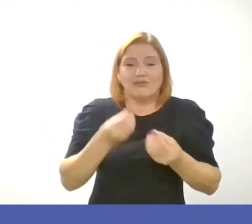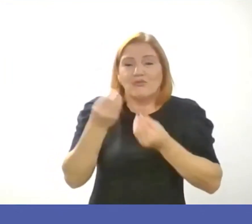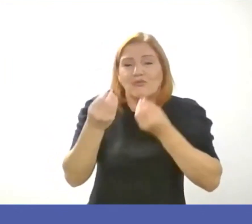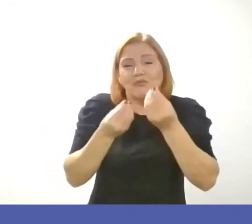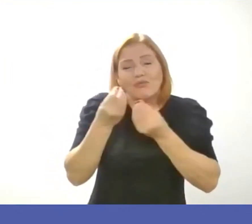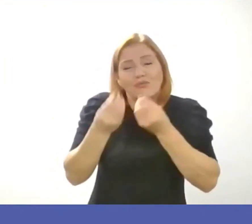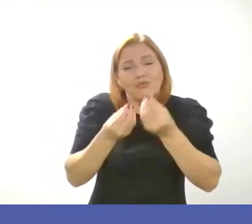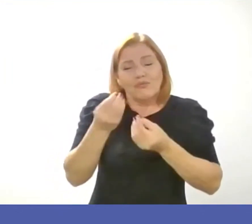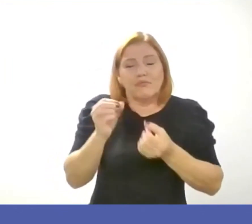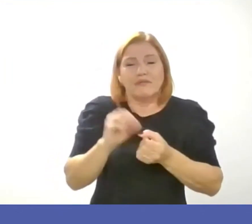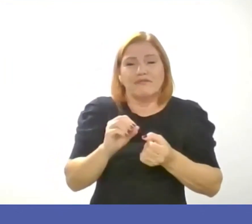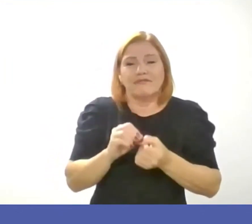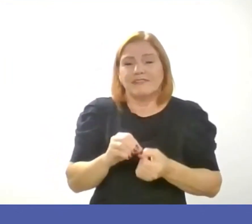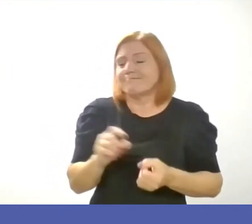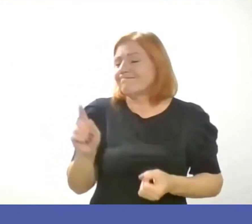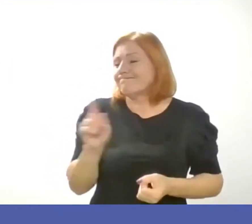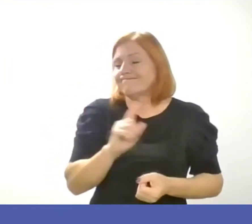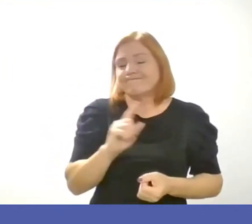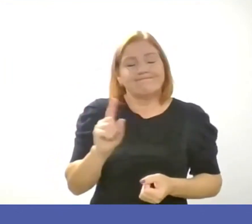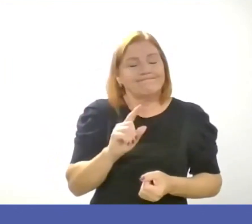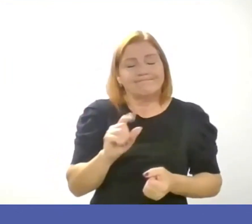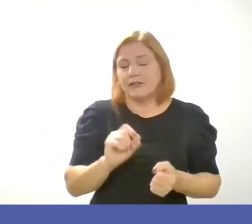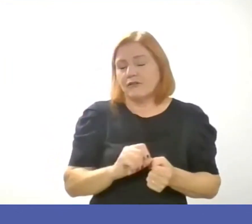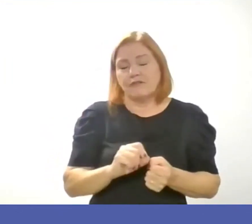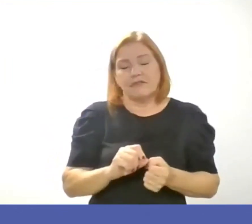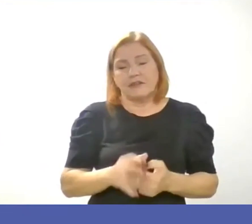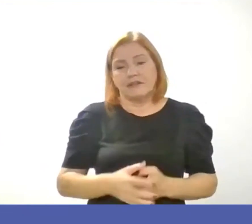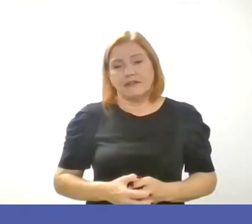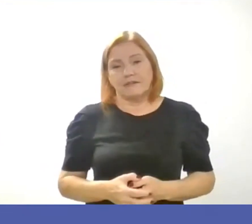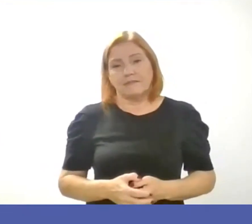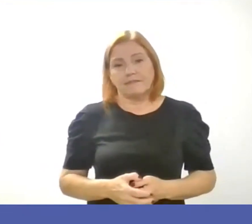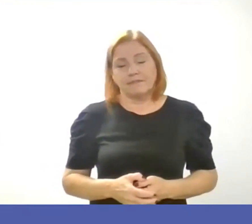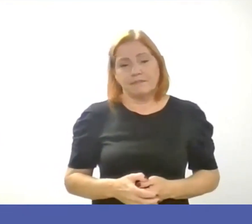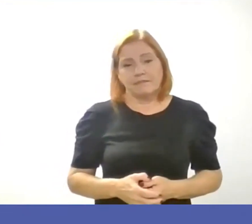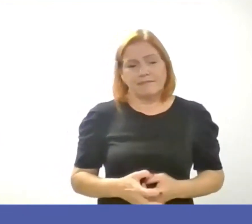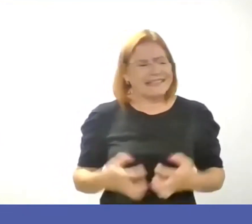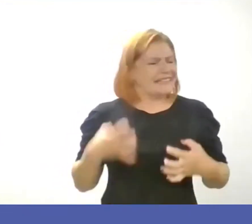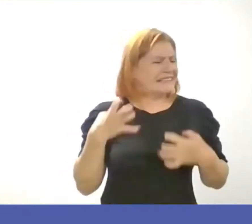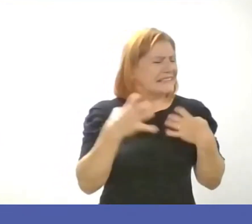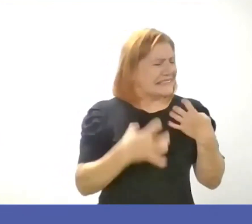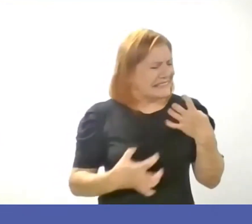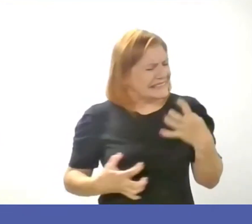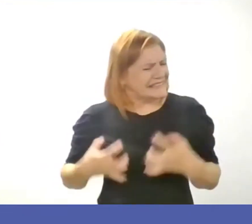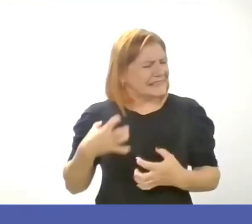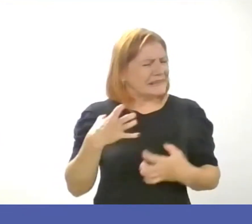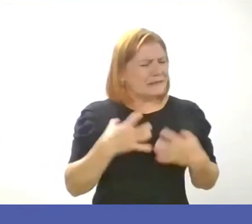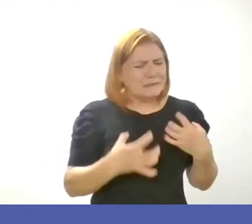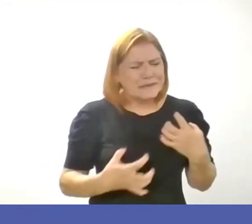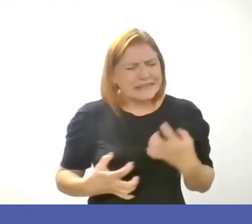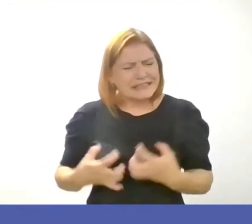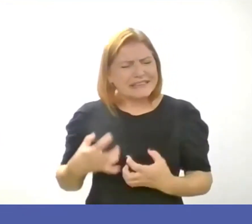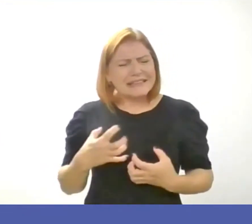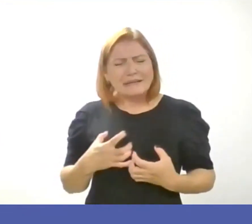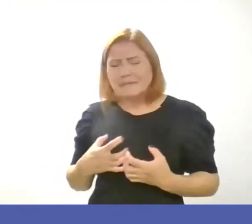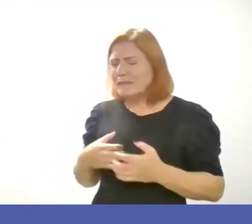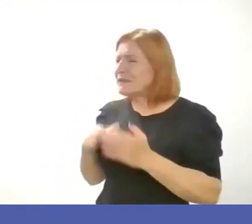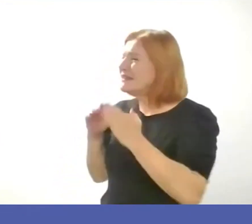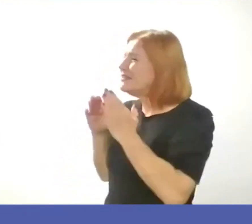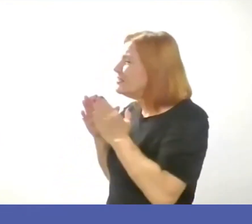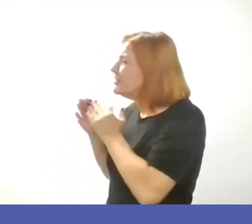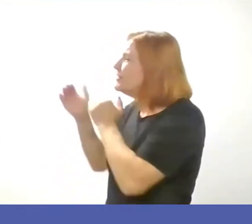Eles andam desesperadamente buscando a direção do Espírito, porque senão não acontece.